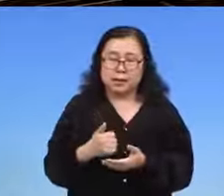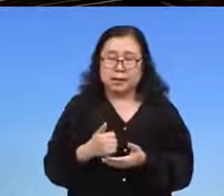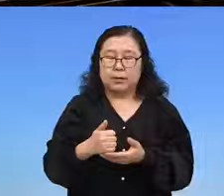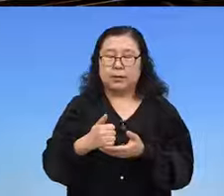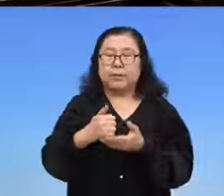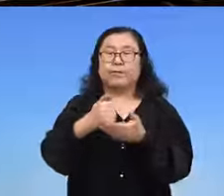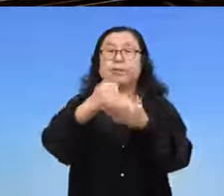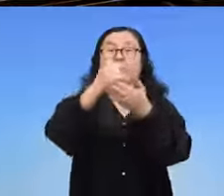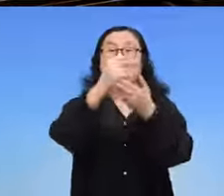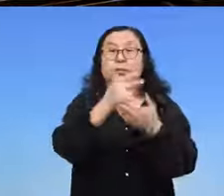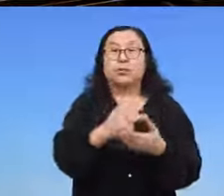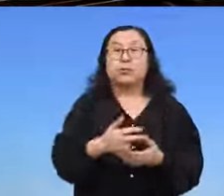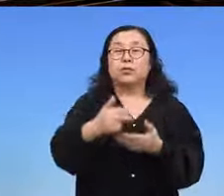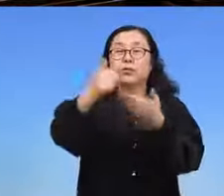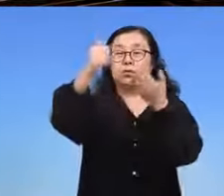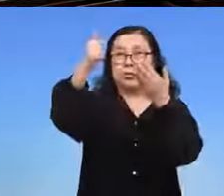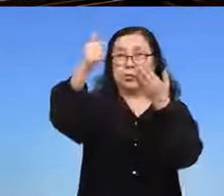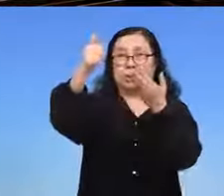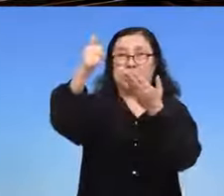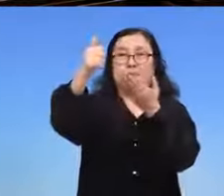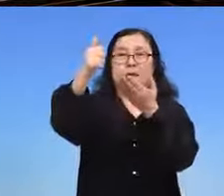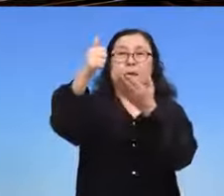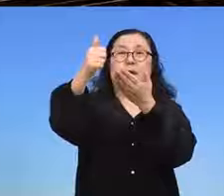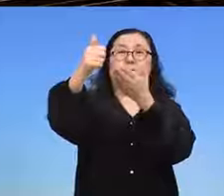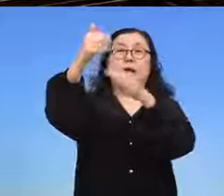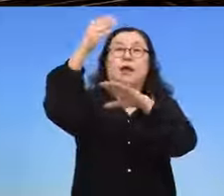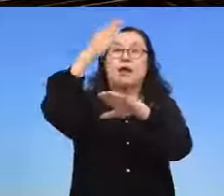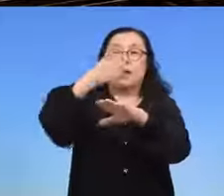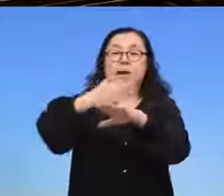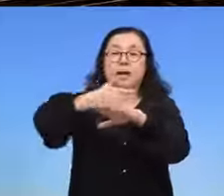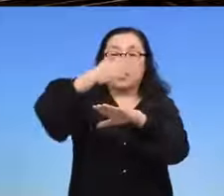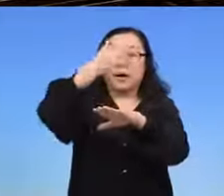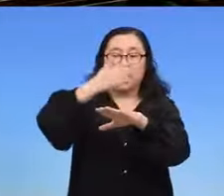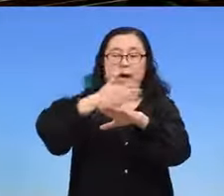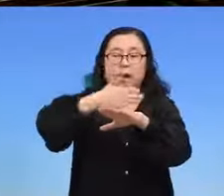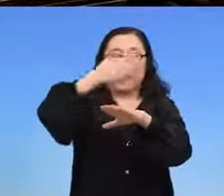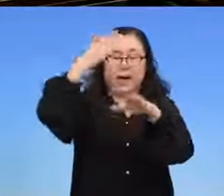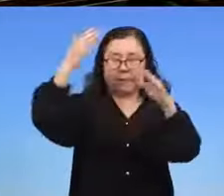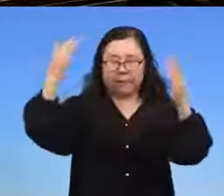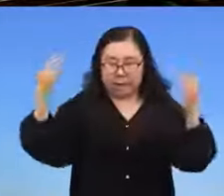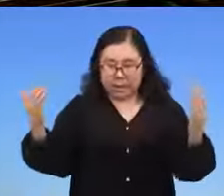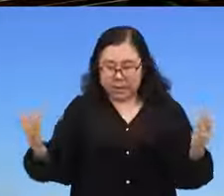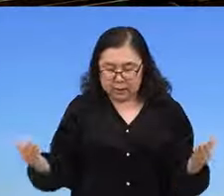거룩하신 하나님, 주께 감사드리세.